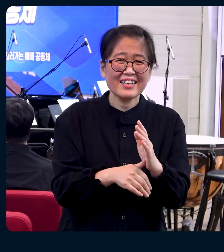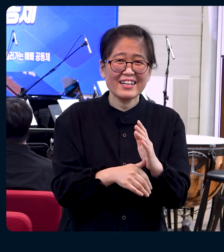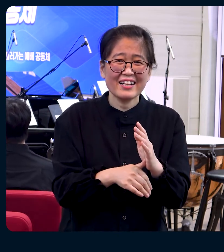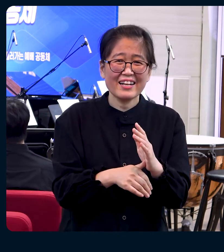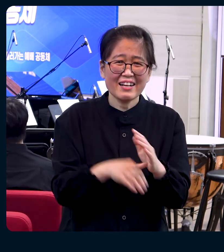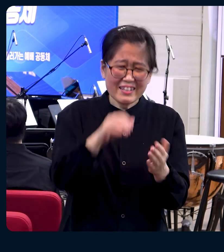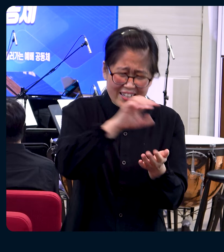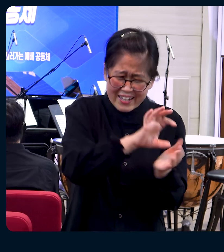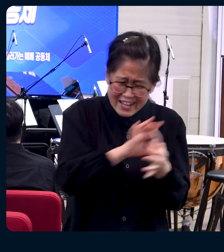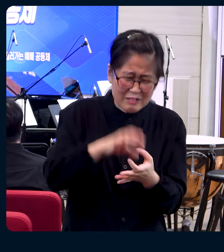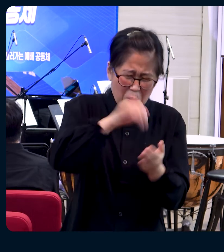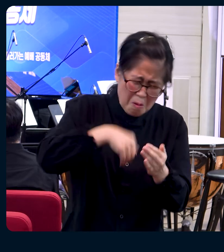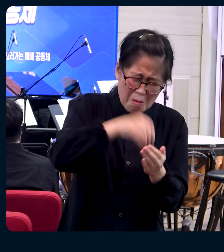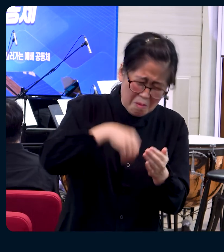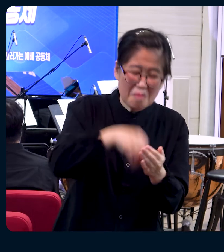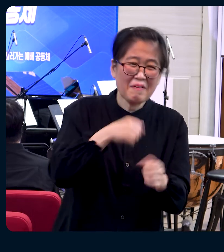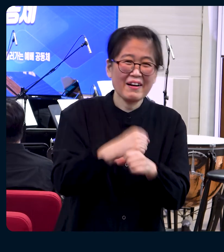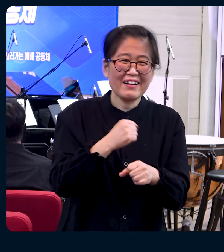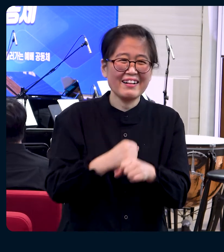이게 영업 비밀인 거예요.